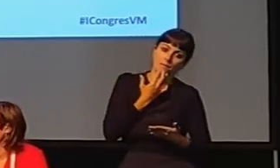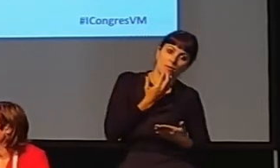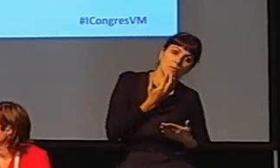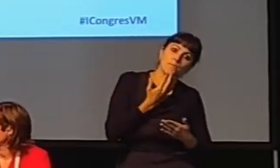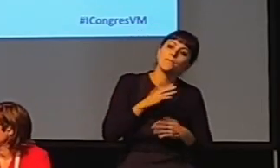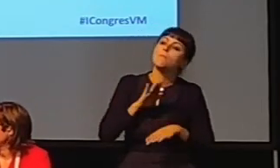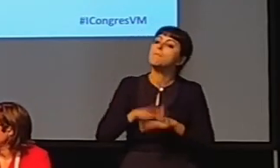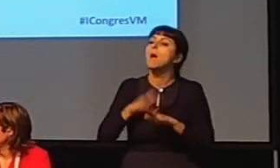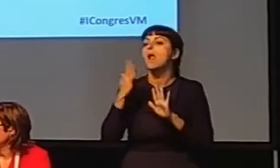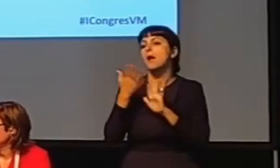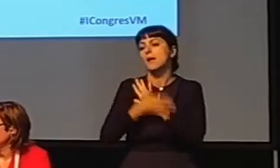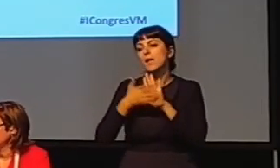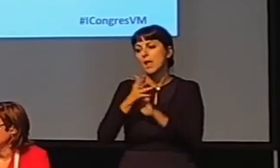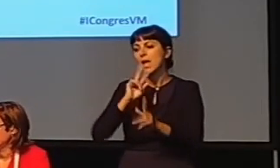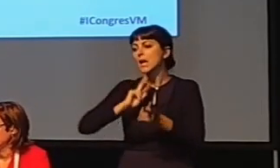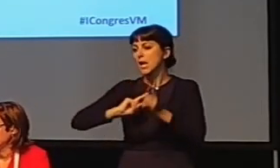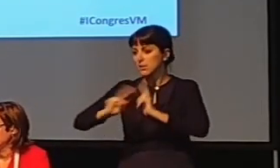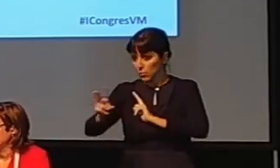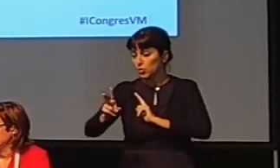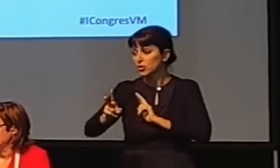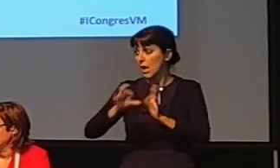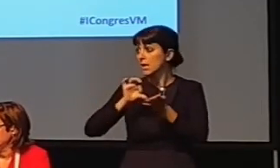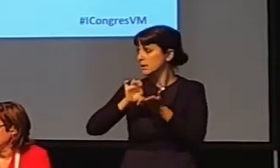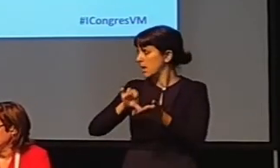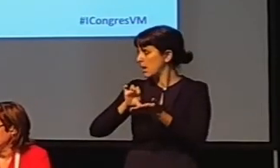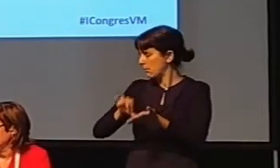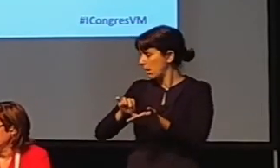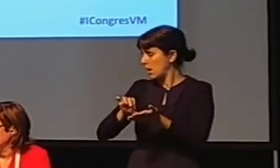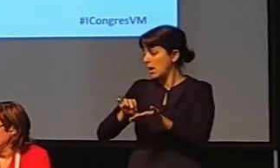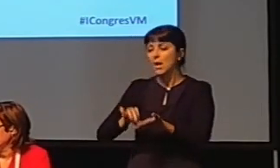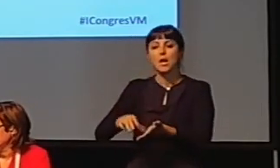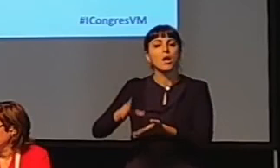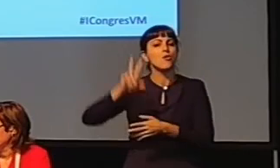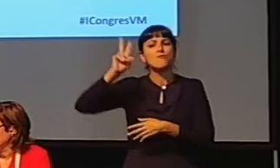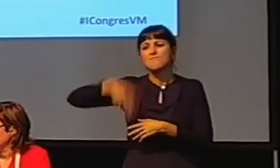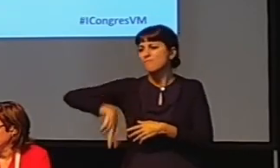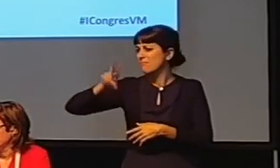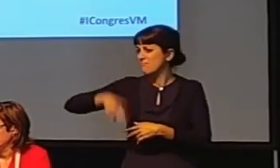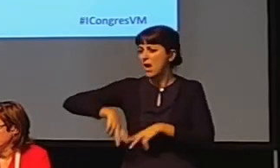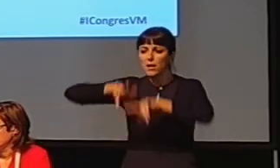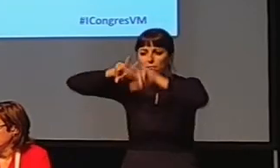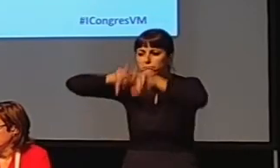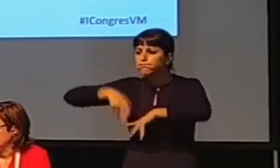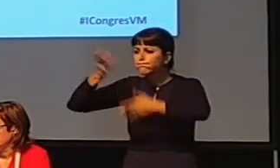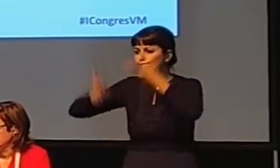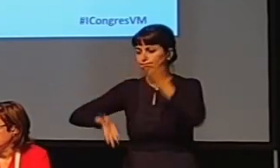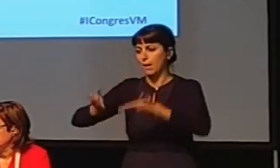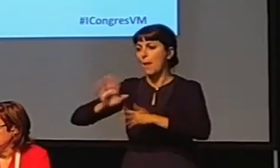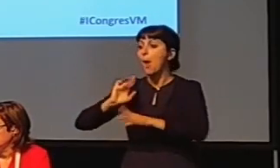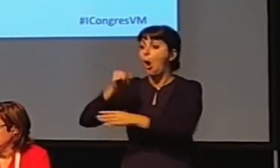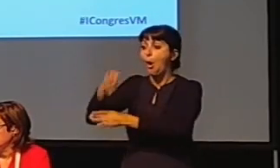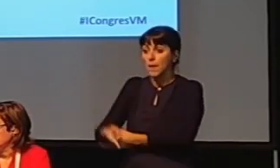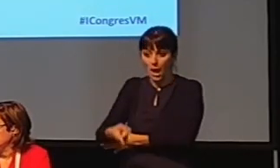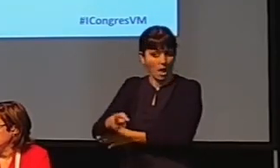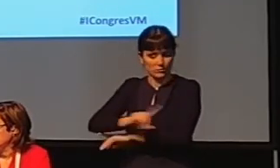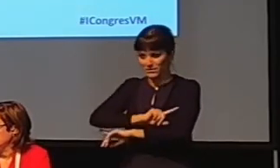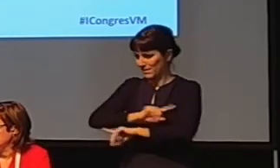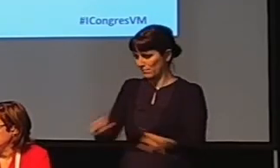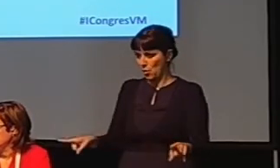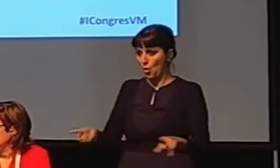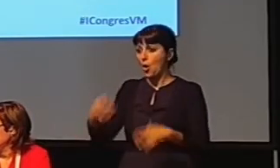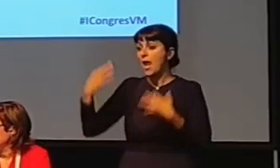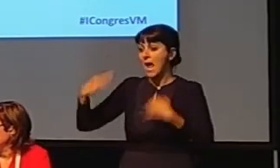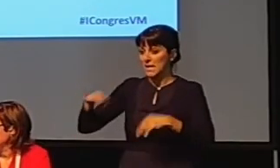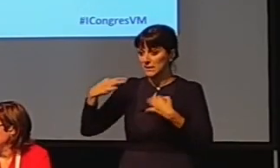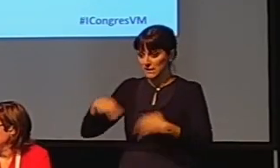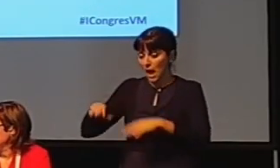articular la resposta dels serveis, no s'estan aplicant, mai s'han avaluat, no són d'obligat compliment i ens donen uns estàndards